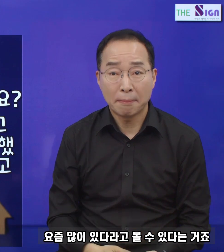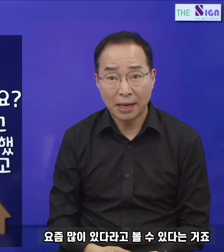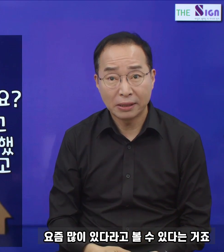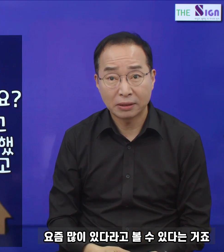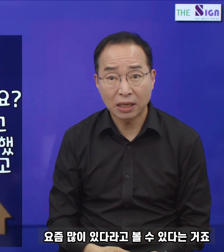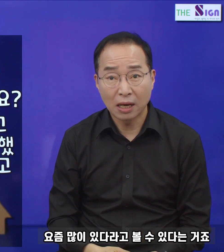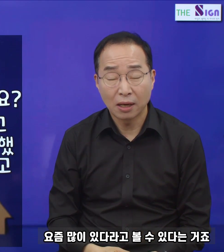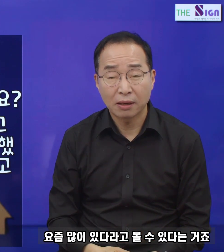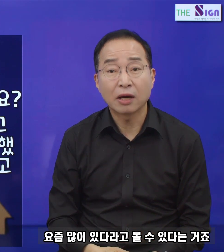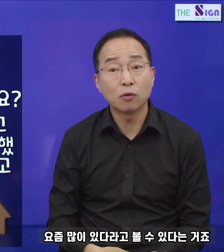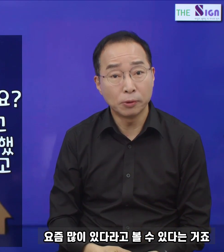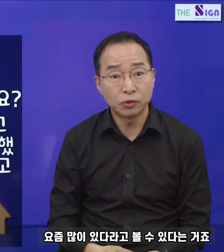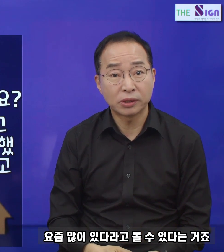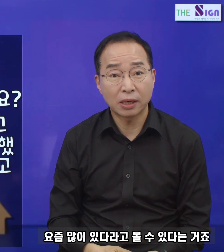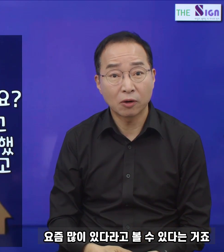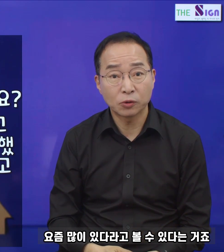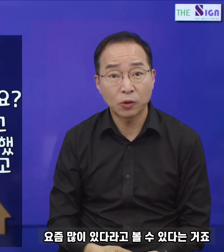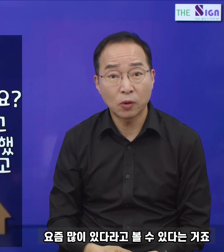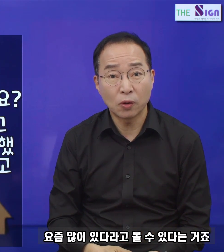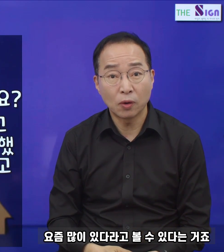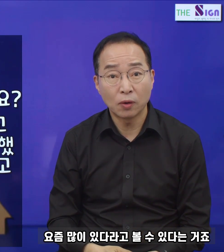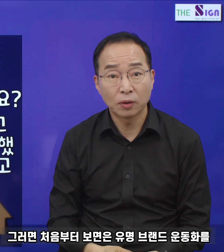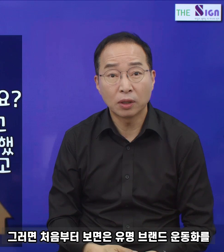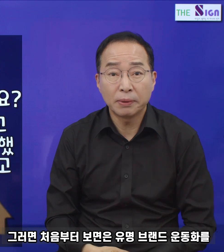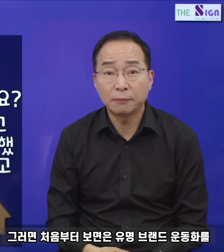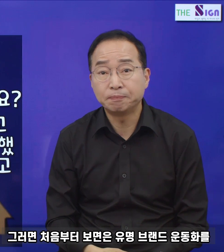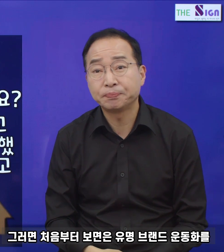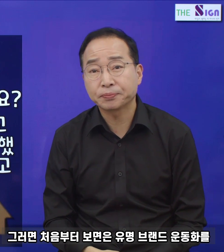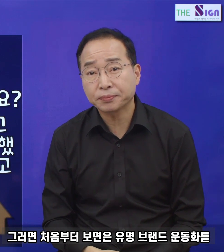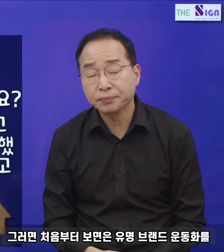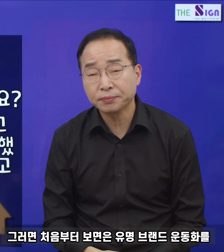많이 있다라고 볼 수 있다는 거죠. 그러면